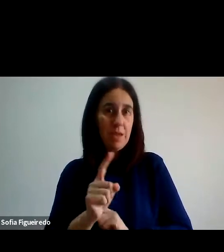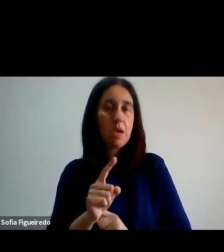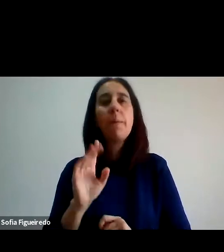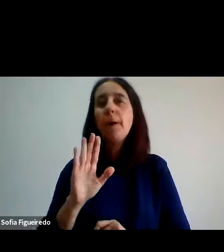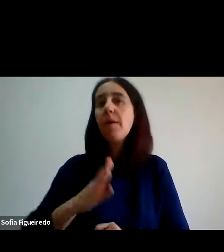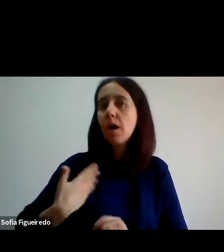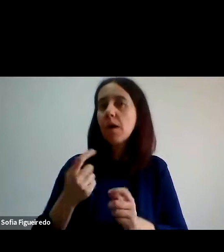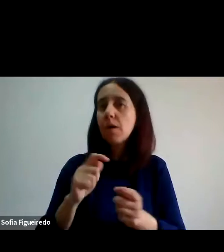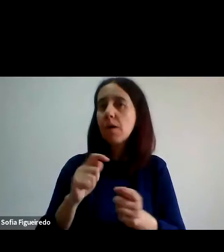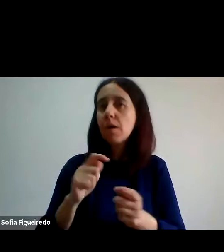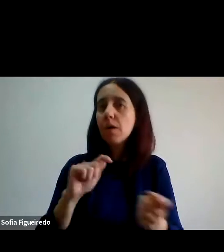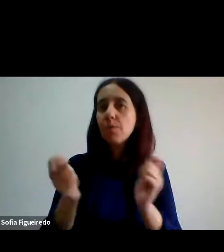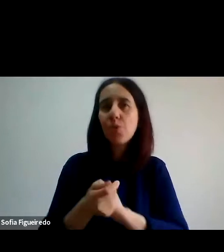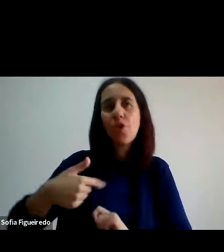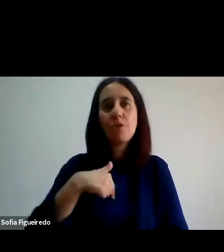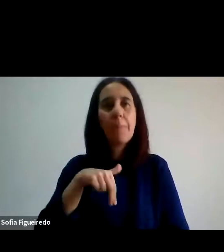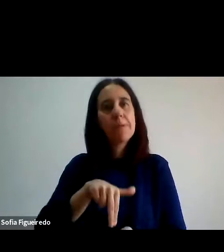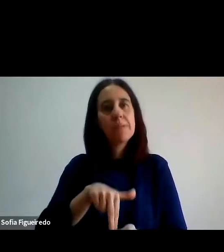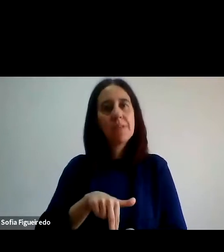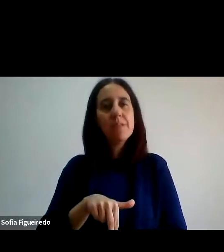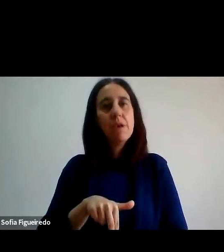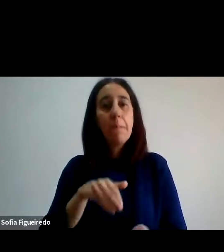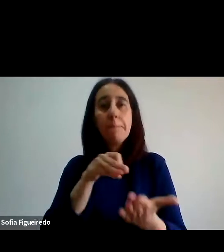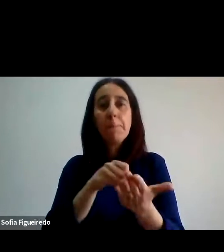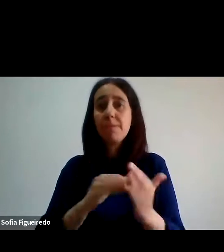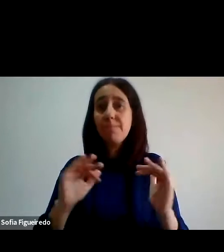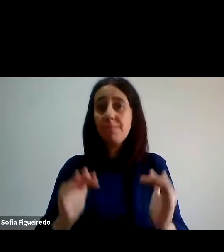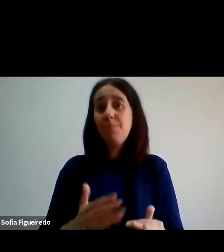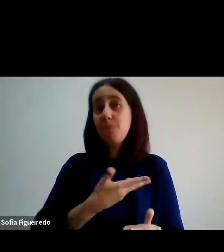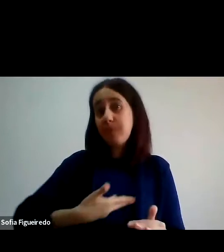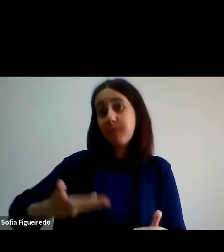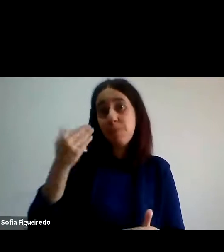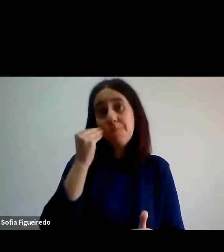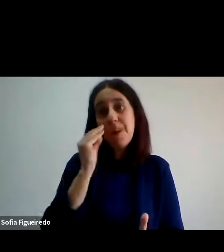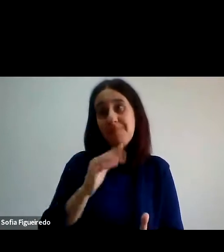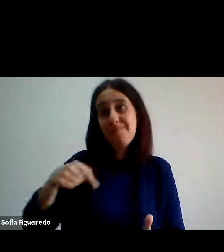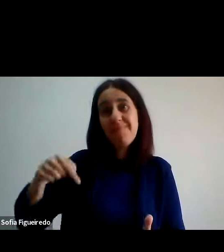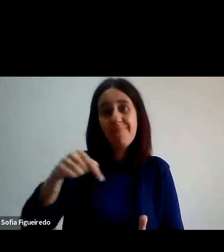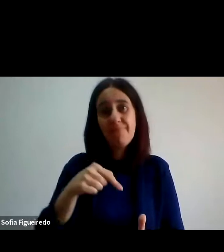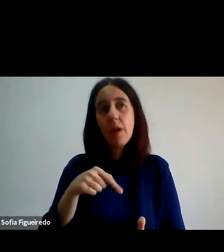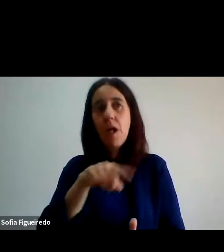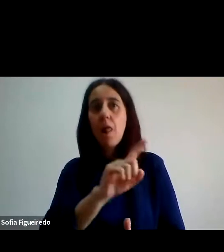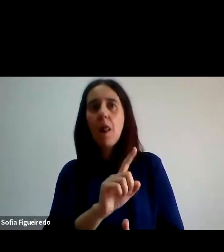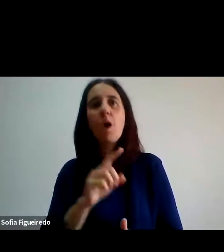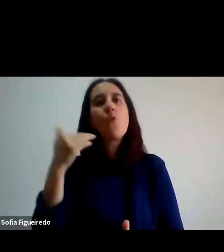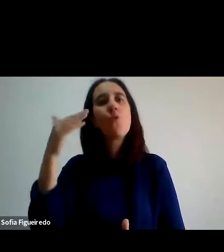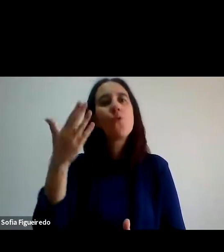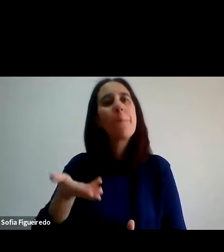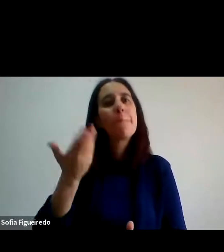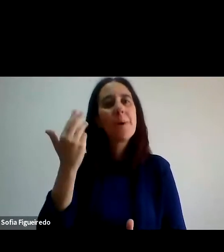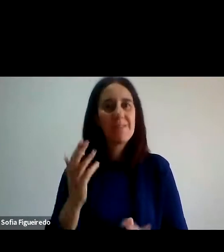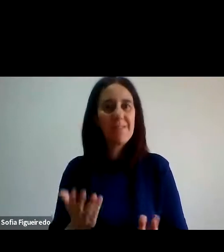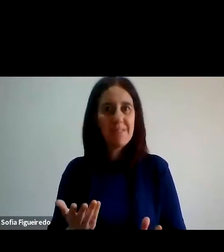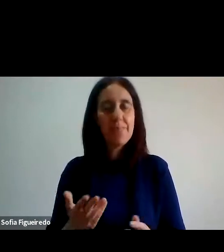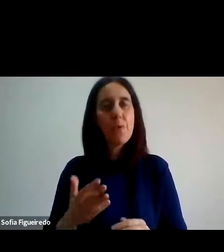nós presencialmente temos cada vez menos tendência a ir. Já tínhamos no passado, em muitos casos, e vamos ter no futuro ainda mais. Portanto, vamos ter